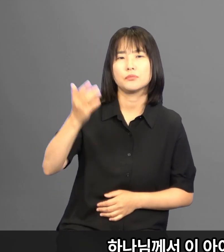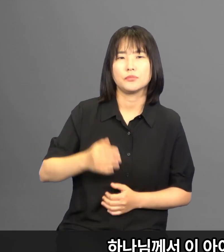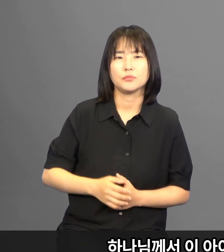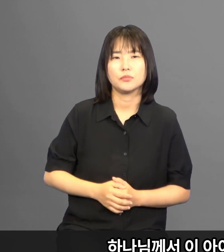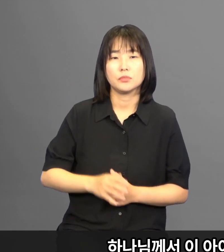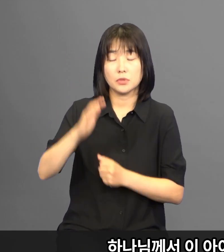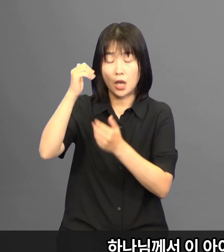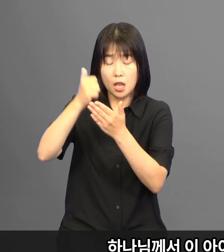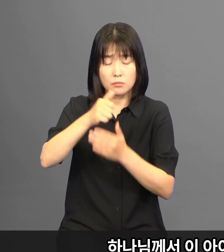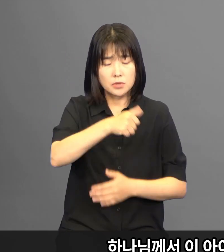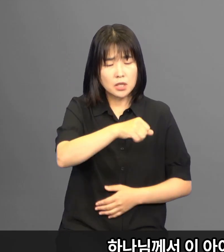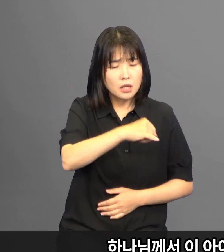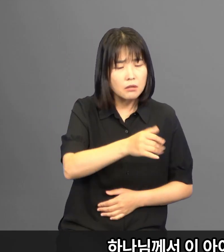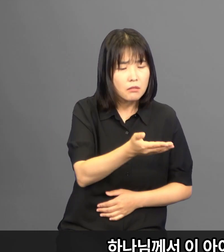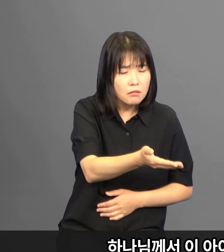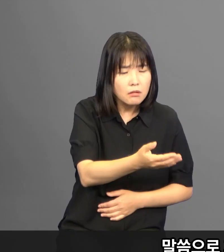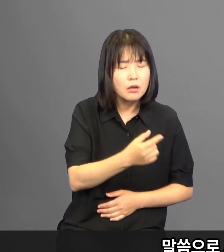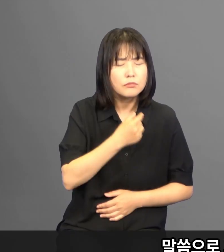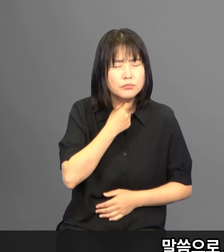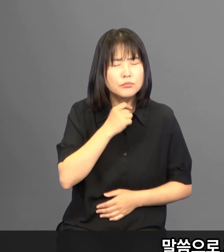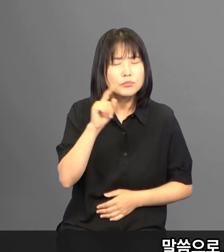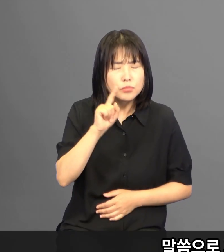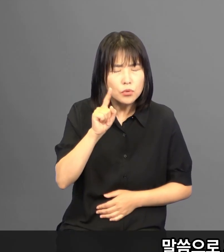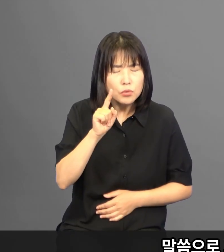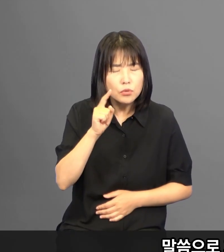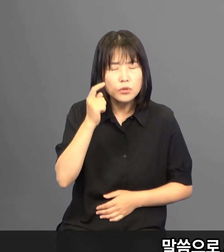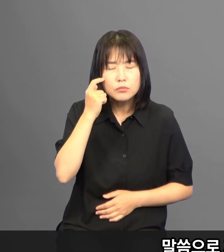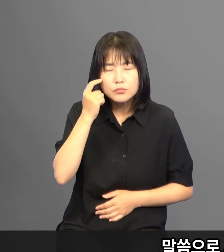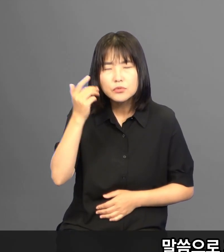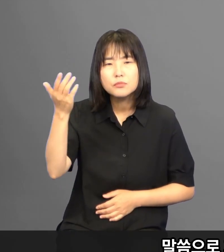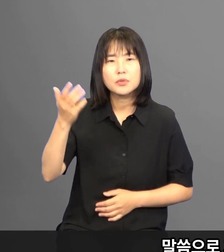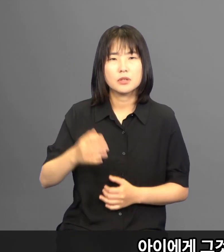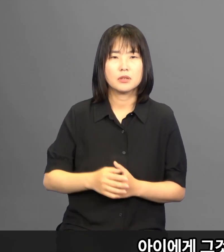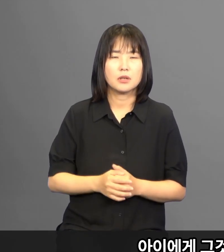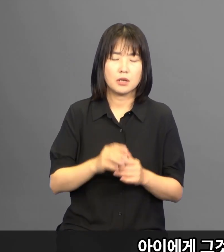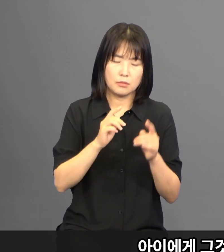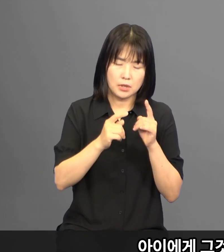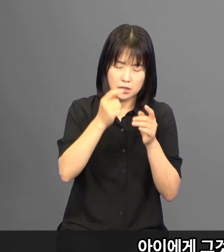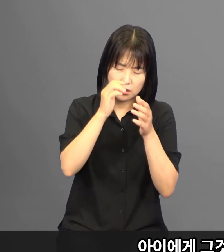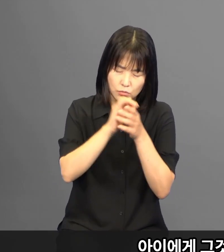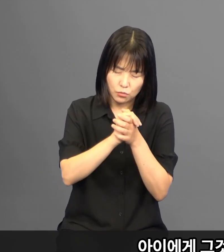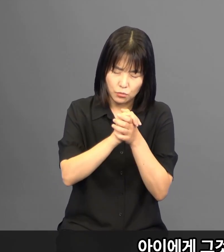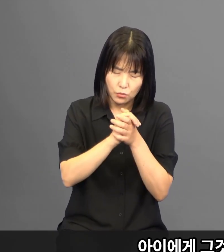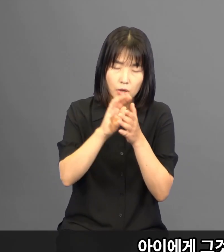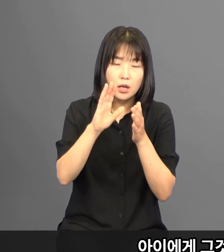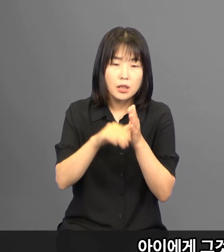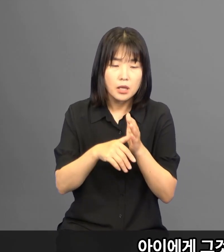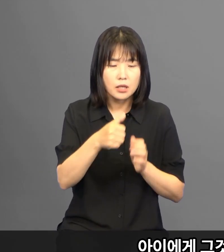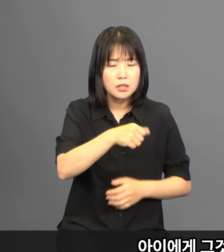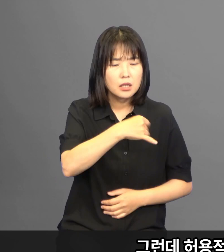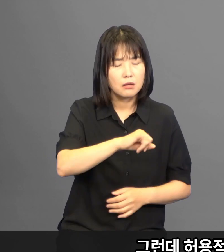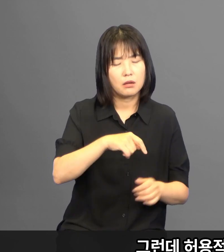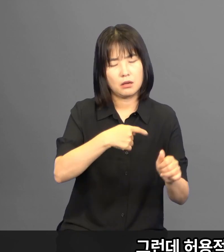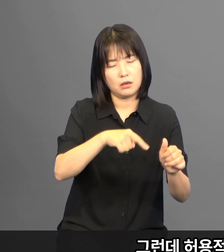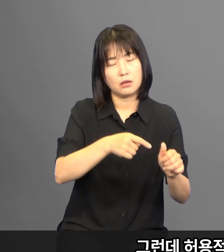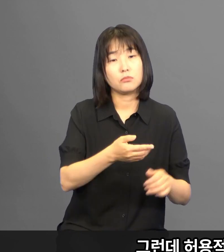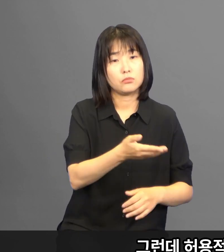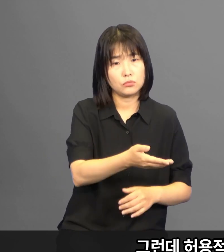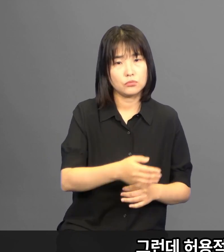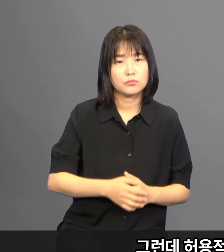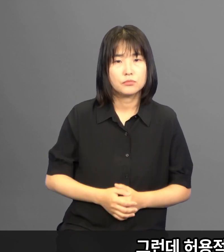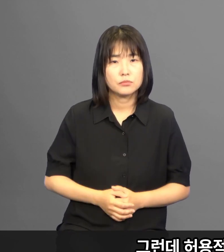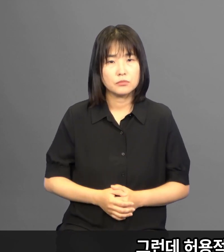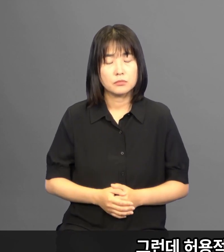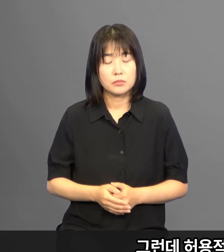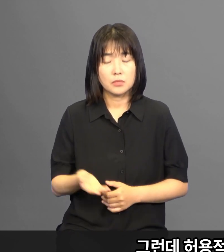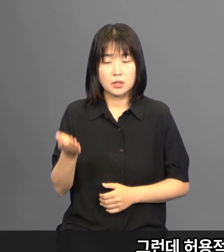하나님께서 이 아이에게 원하는 것이 뭘까? 말씀으로 기도하는 가운데 아이에게 그것을 가르치는 거예요. 근데